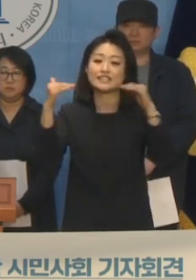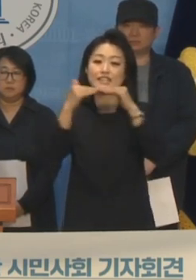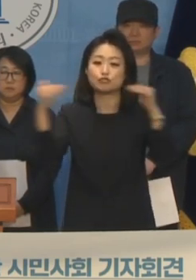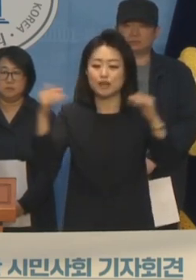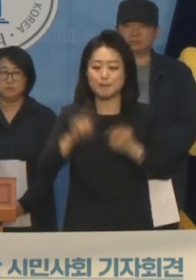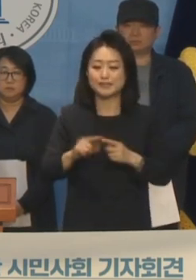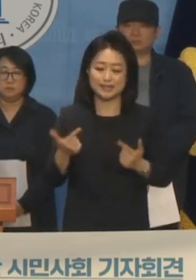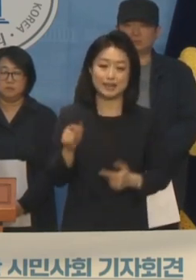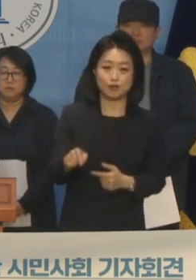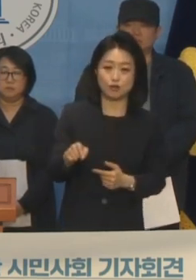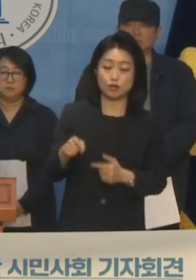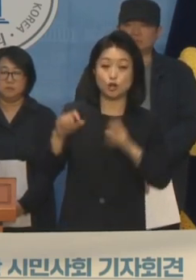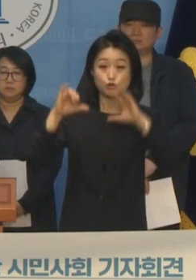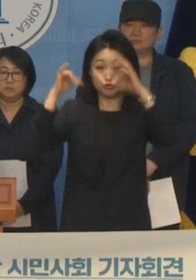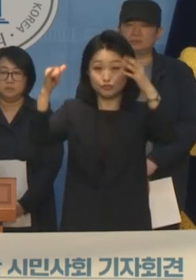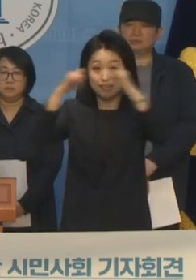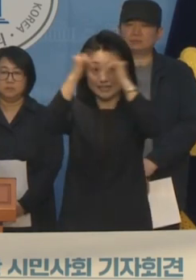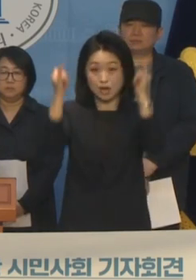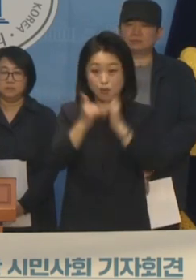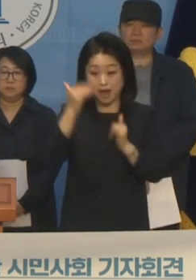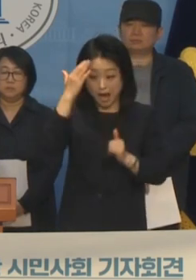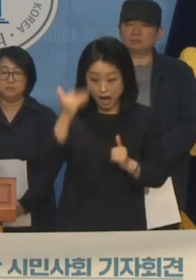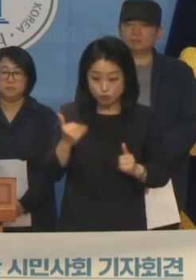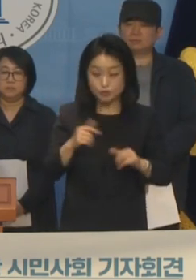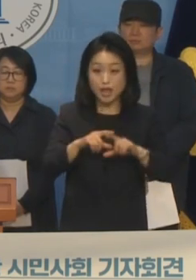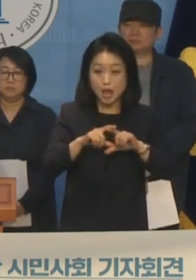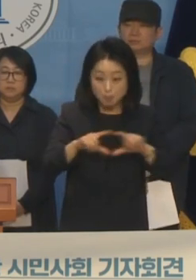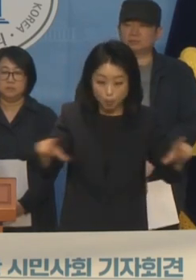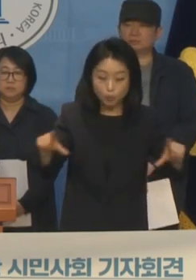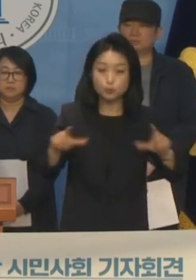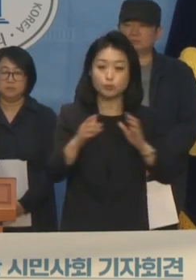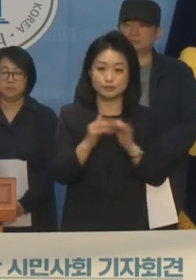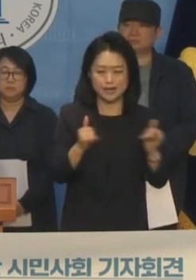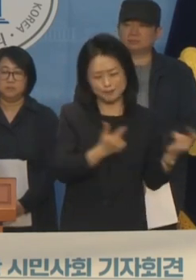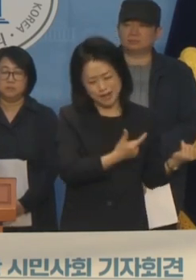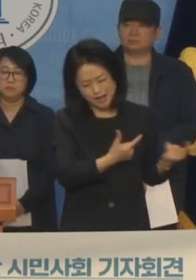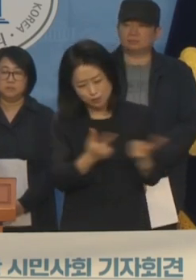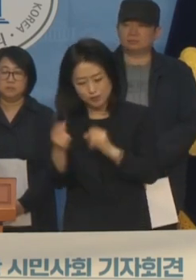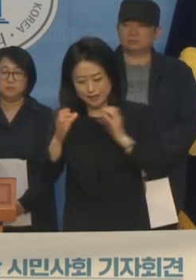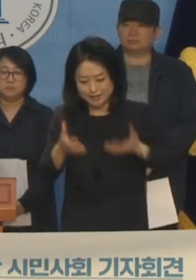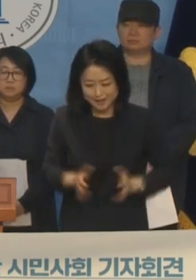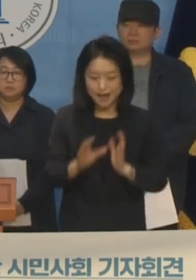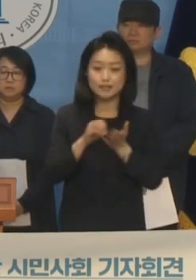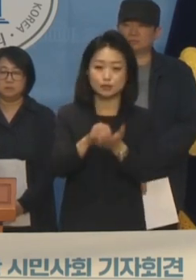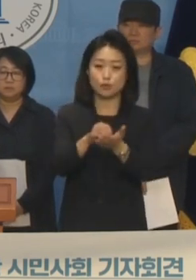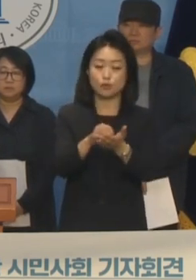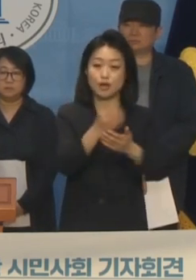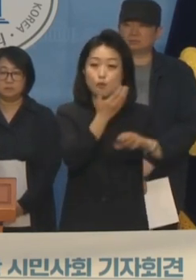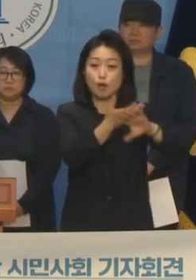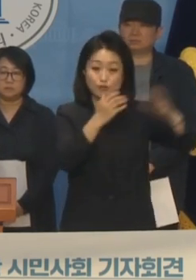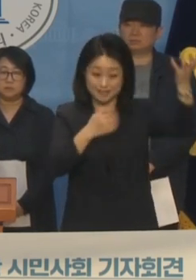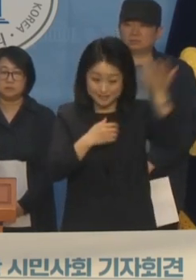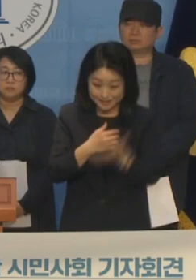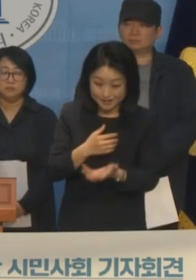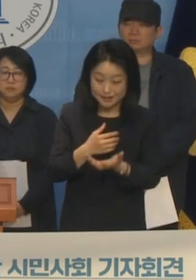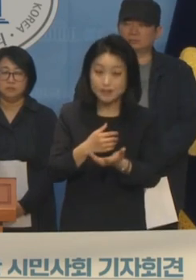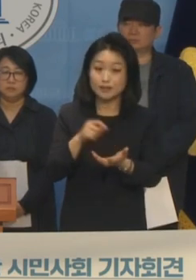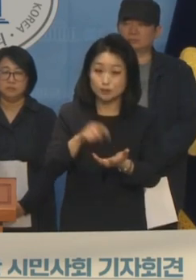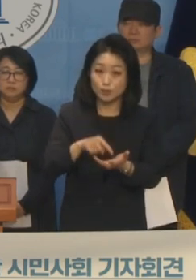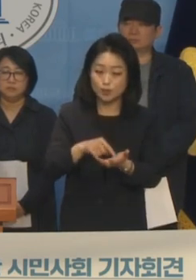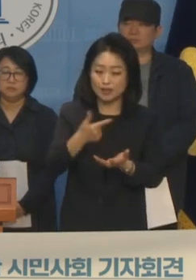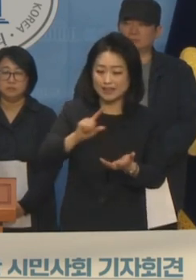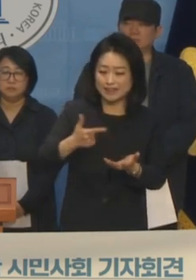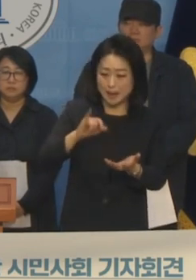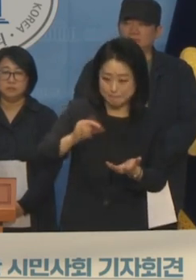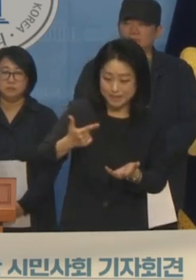제도로 국제사회에서는 한국의 보편적인 출생신고 제도, 특히 한국에서 태어난 난민, 인도적 체류자, 난민